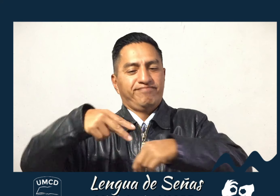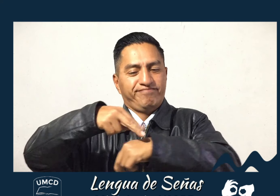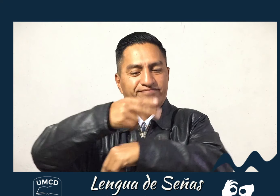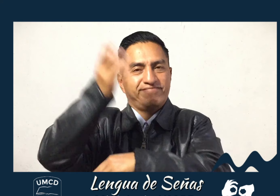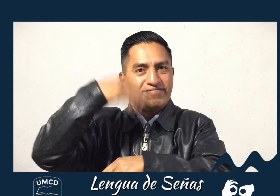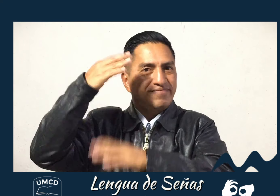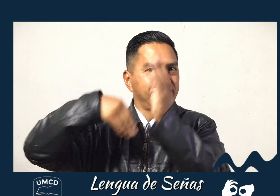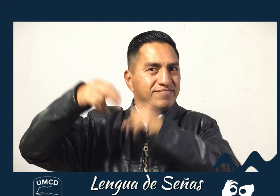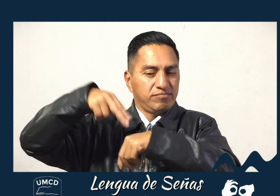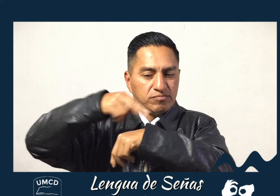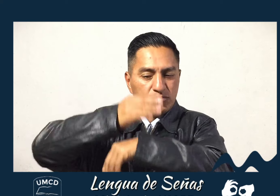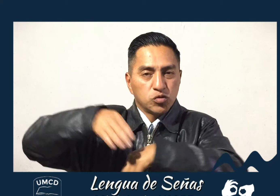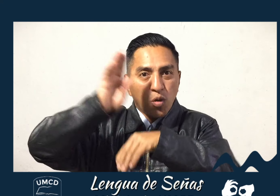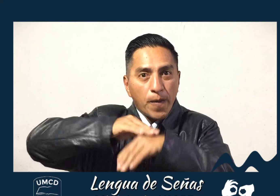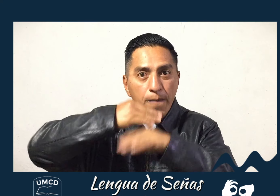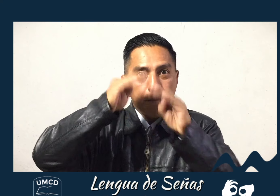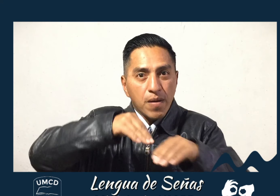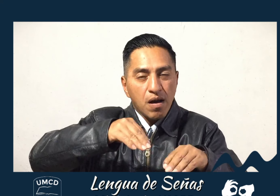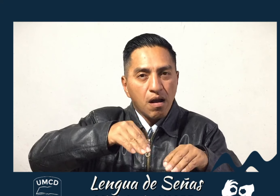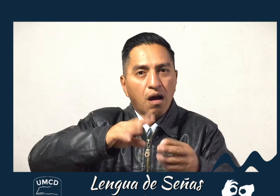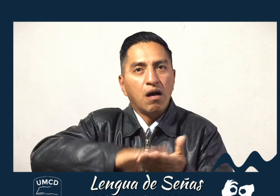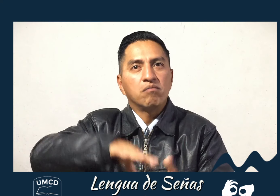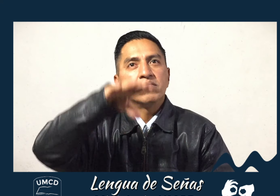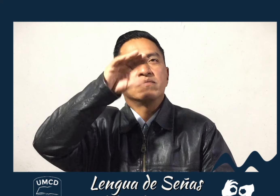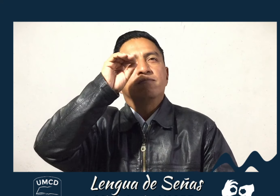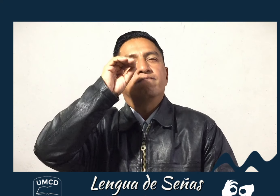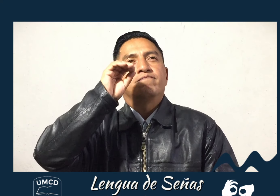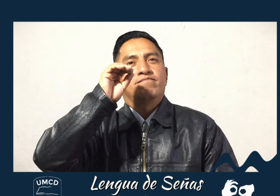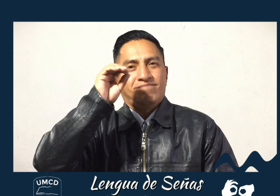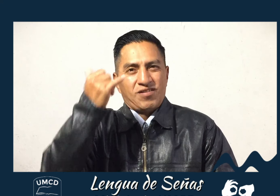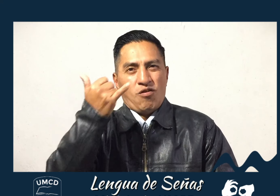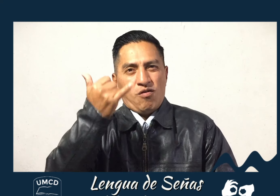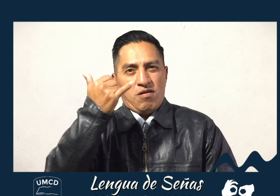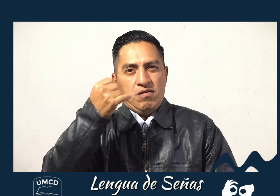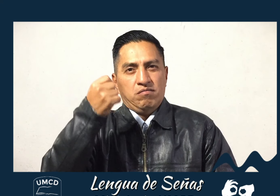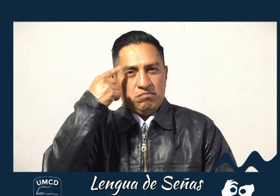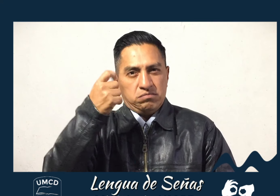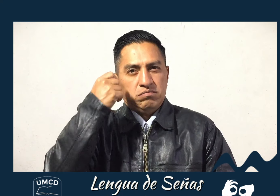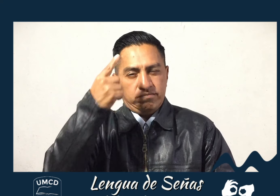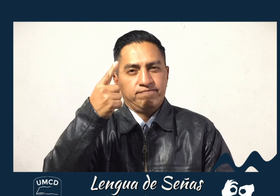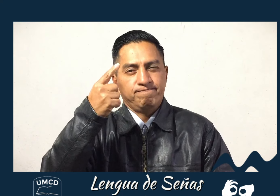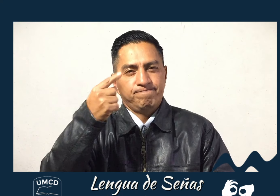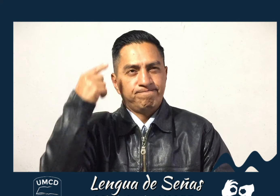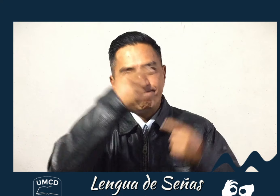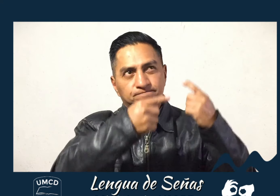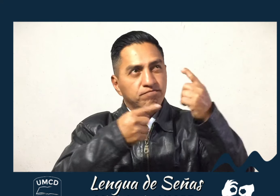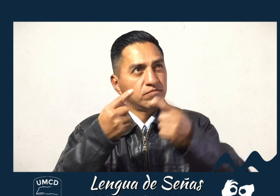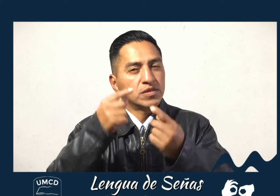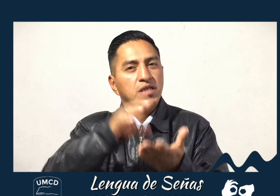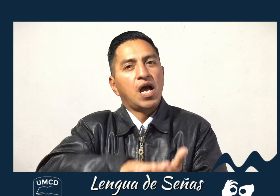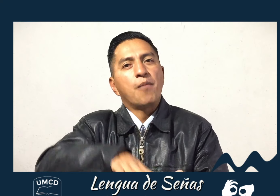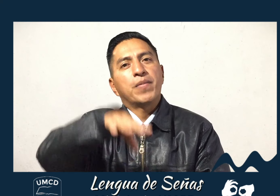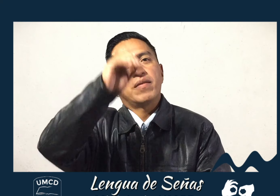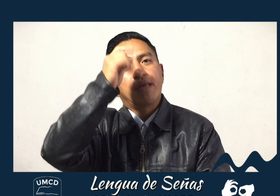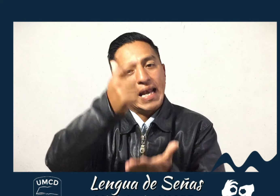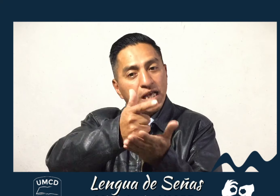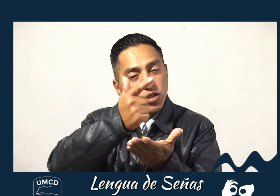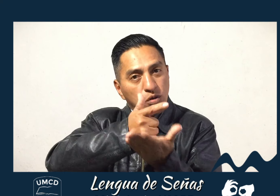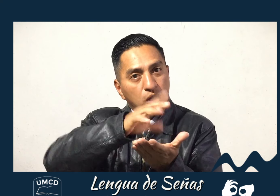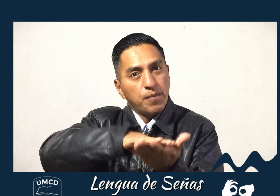sobre él. Y esa lección que él aprendió es la que queremos considerar el día de hoy, porque también